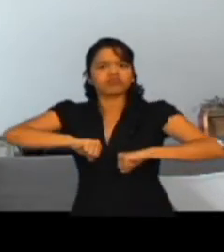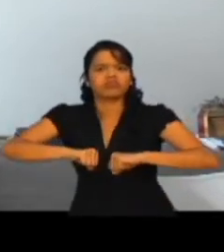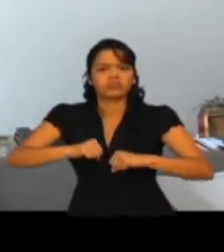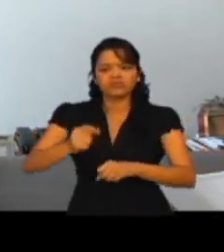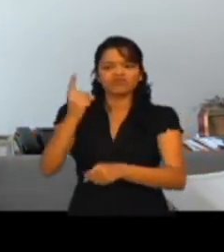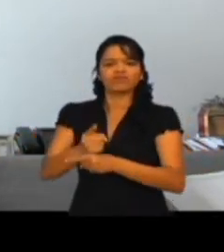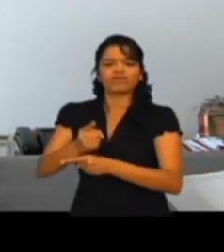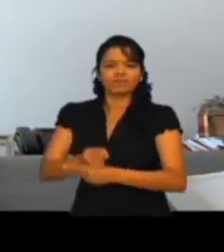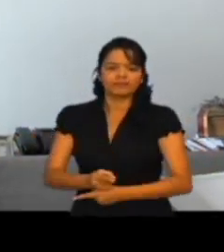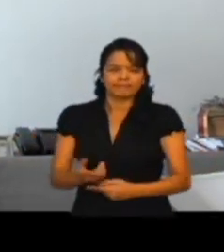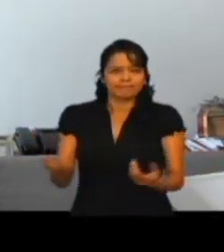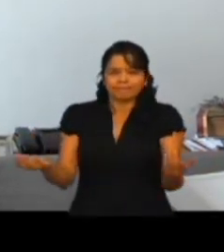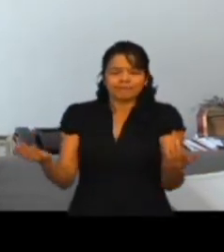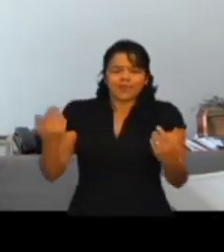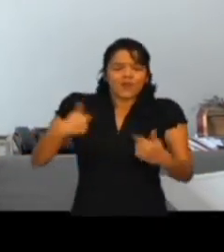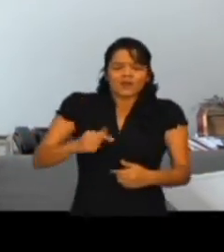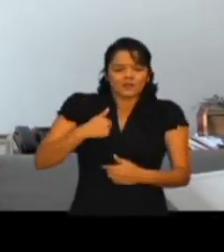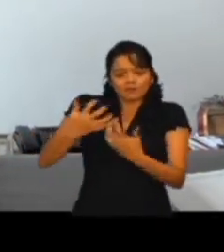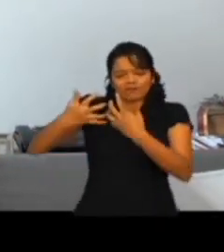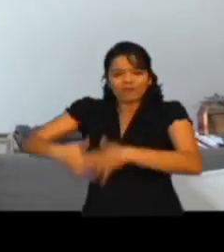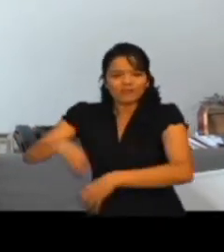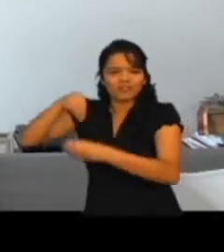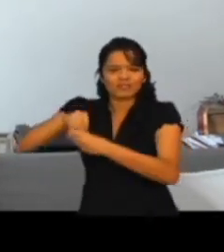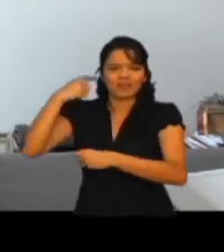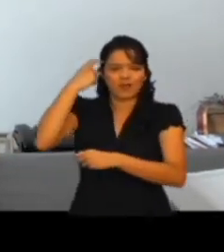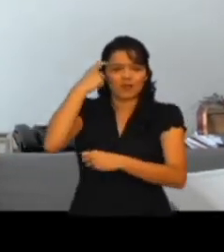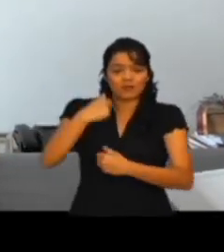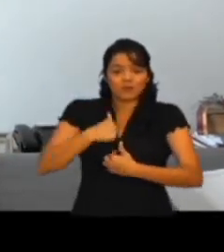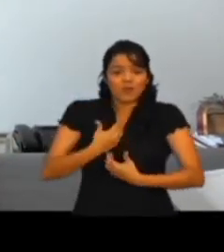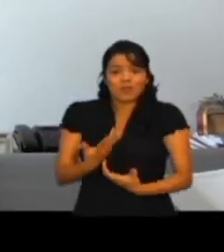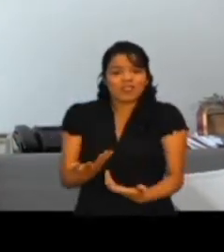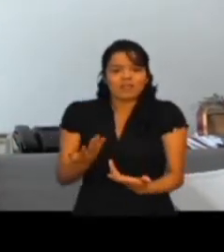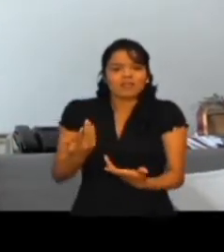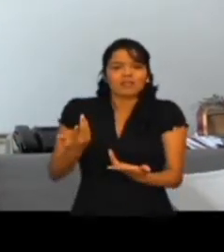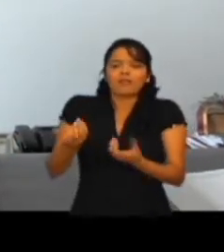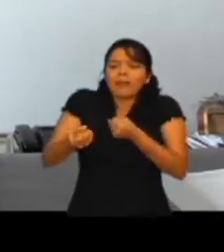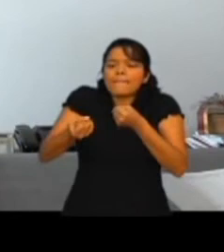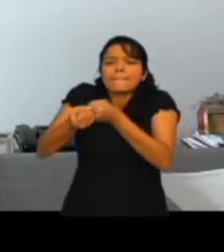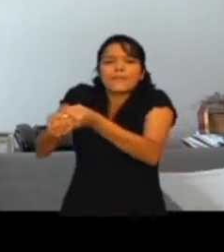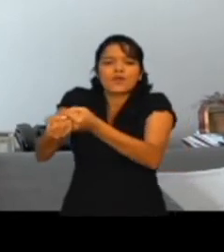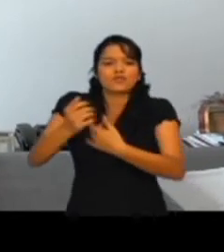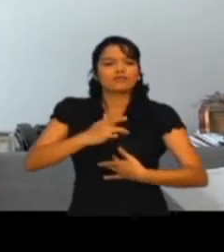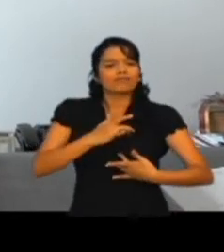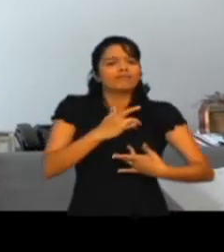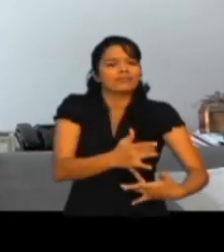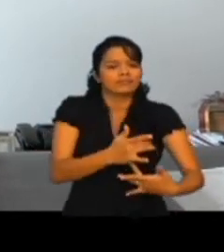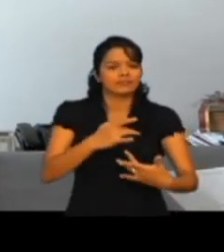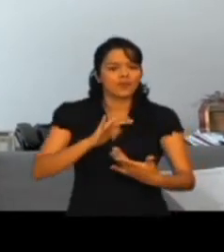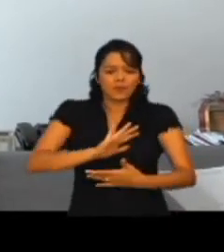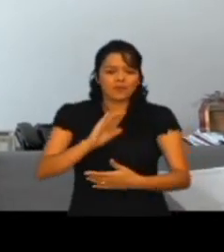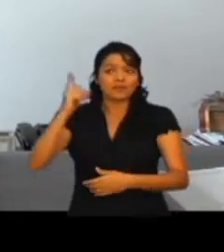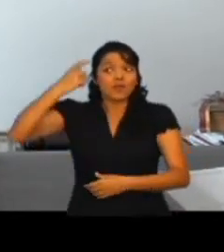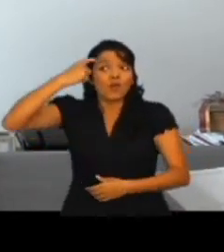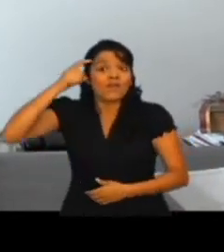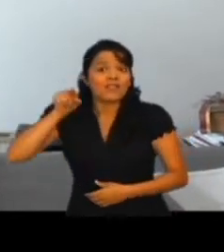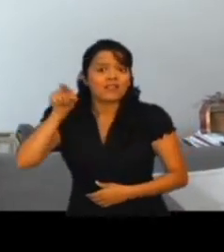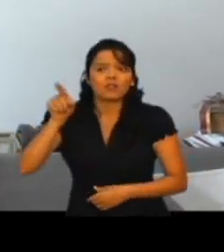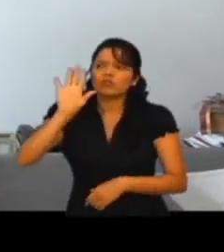poder de ejecutar, el poder de hacer, y no, porque yo no soy funcionario. Yo apenas soy un apoyo voluntario, tanto